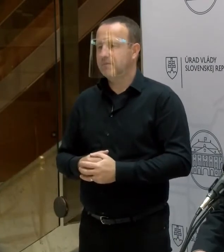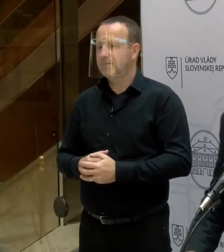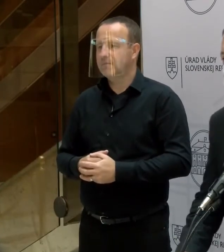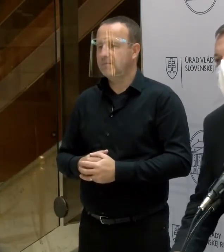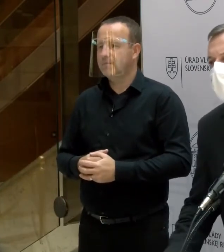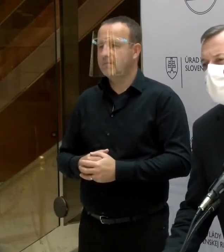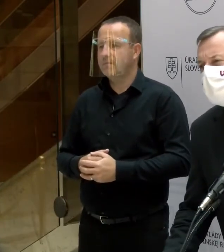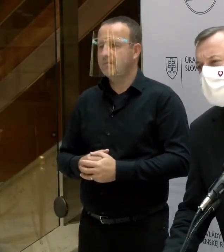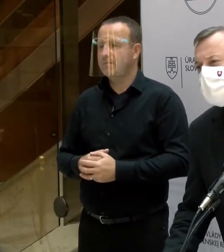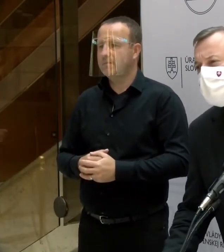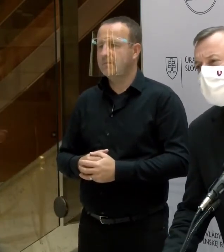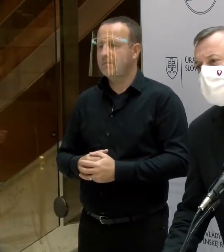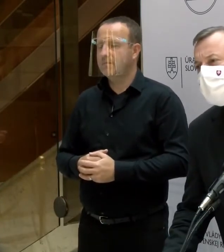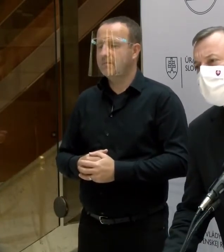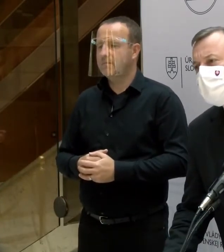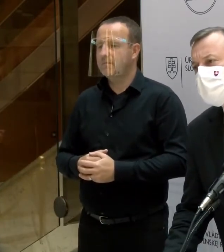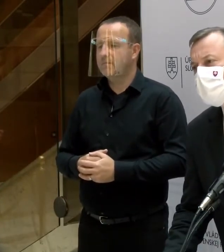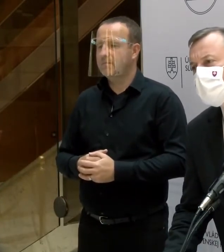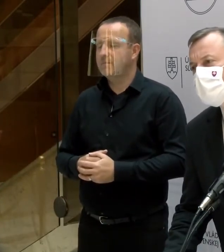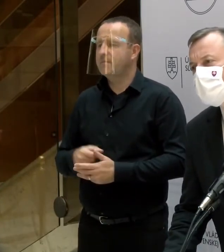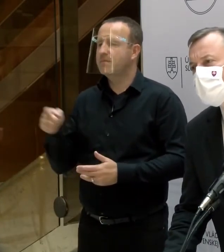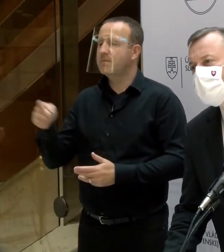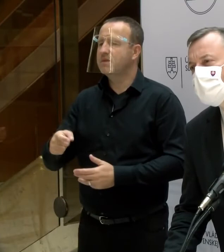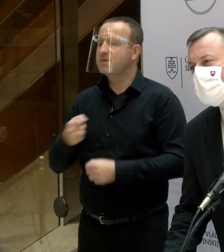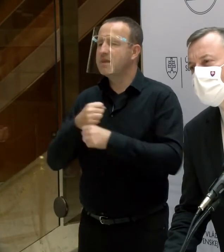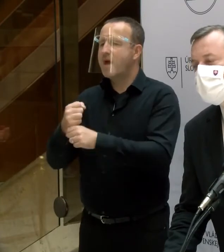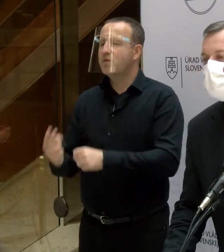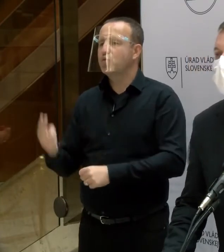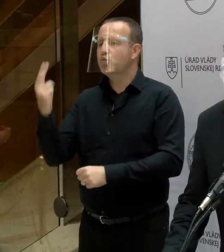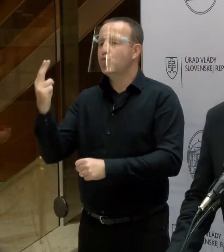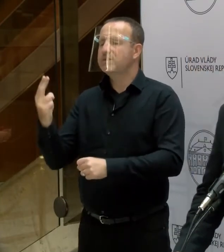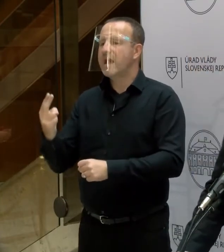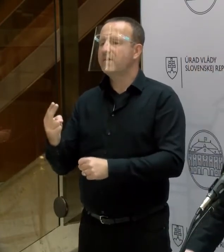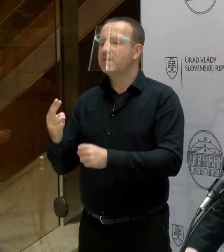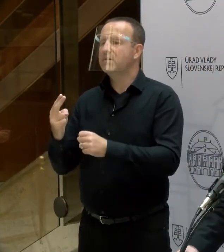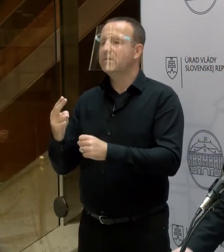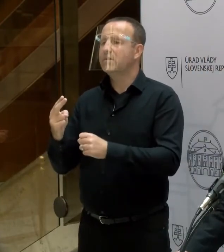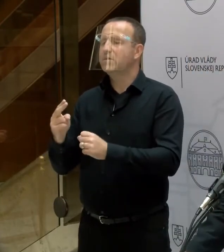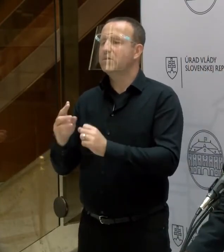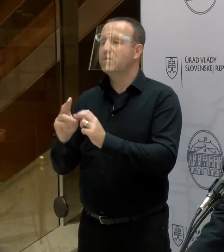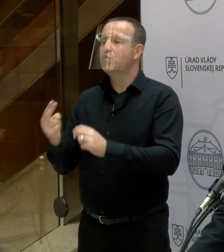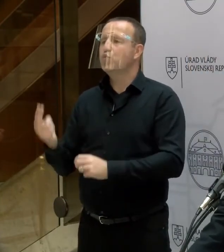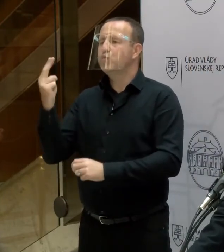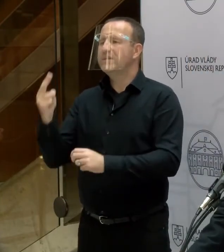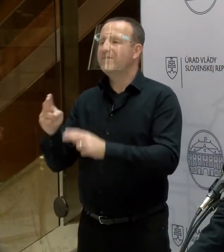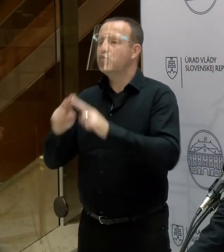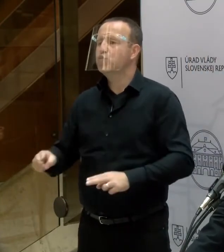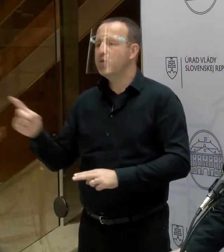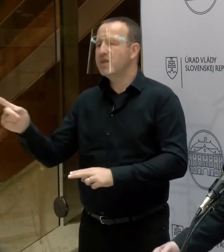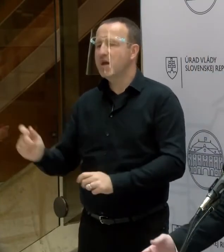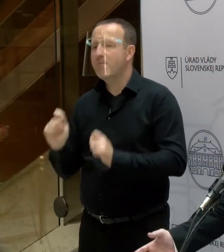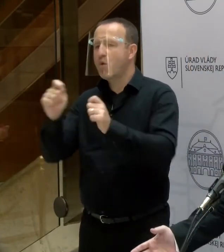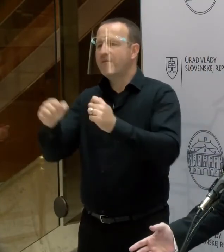KOZ podávate s poslancov návrh na ústavný súd v súvislosti so zmenami v zákonníku práce. Ako vnímate tento krok? Majú na to oprávnený